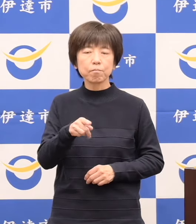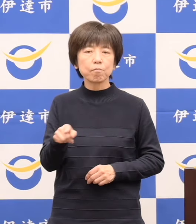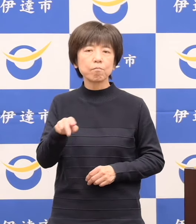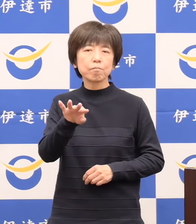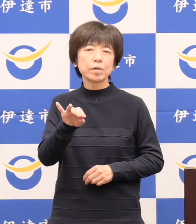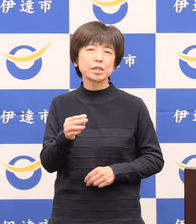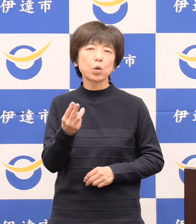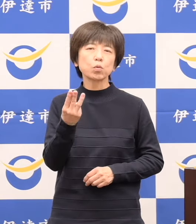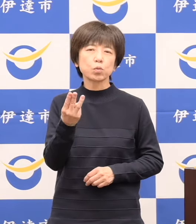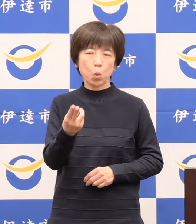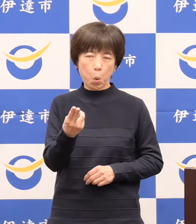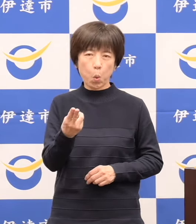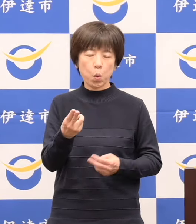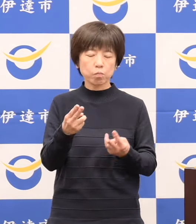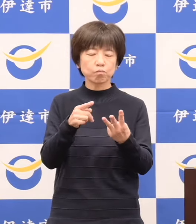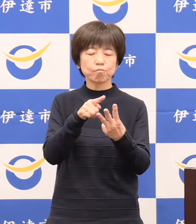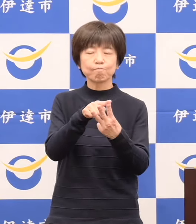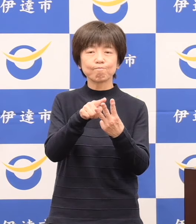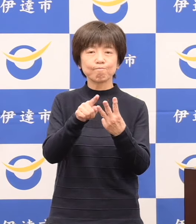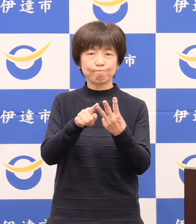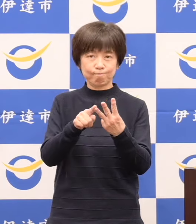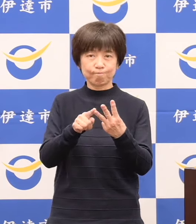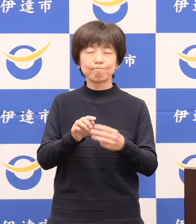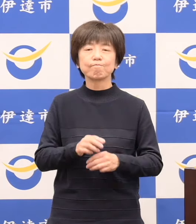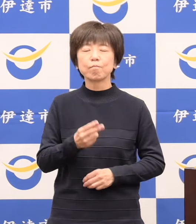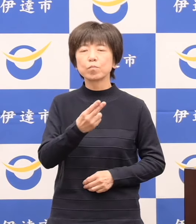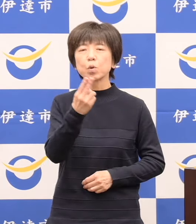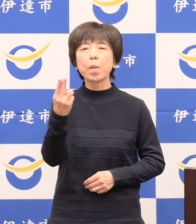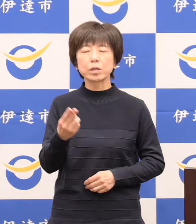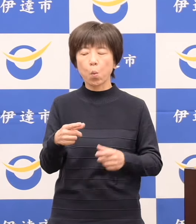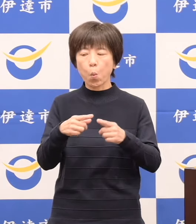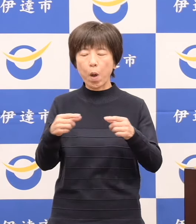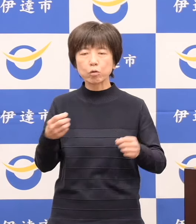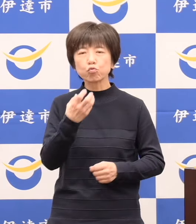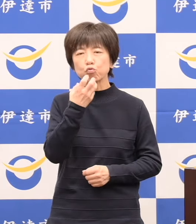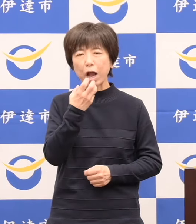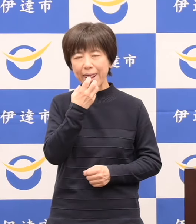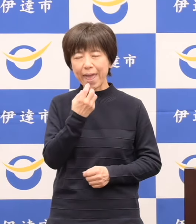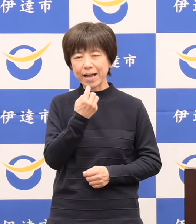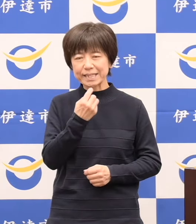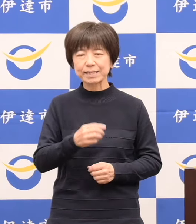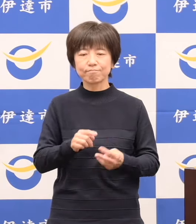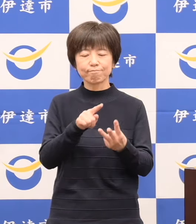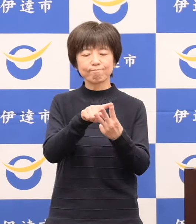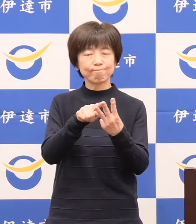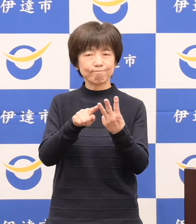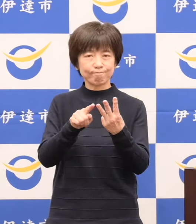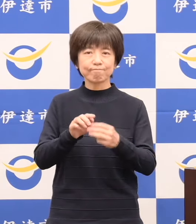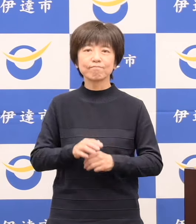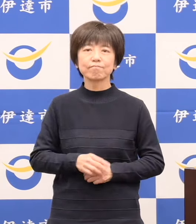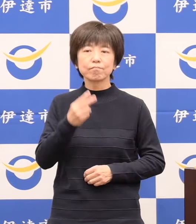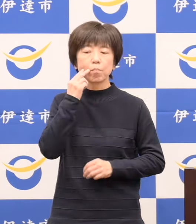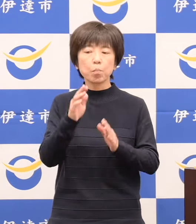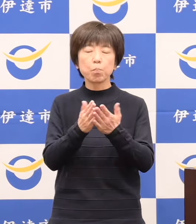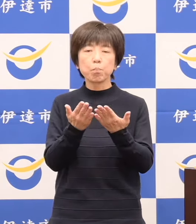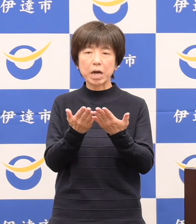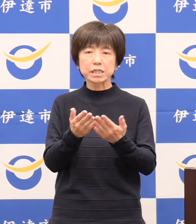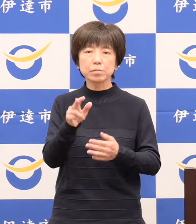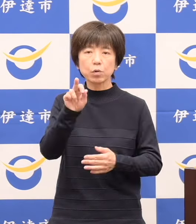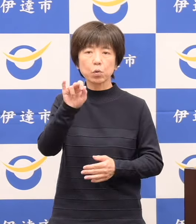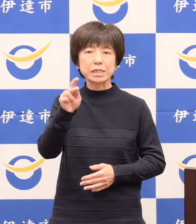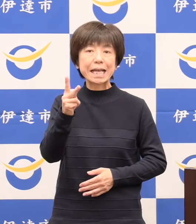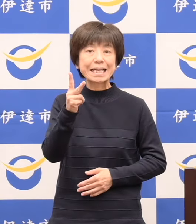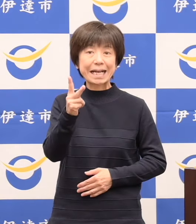てトマト、和風、そしてカレー味でございます。 この松本製菓さんでは